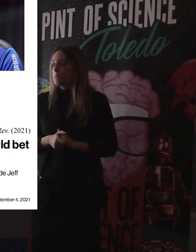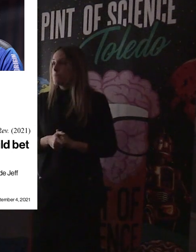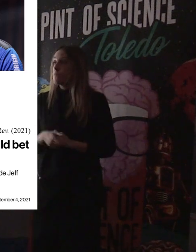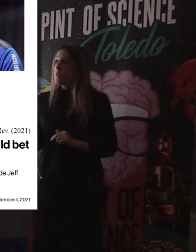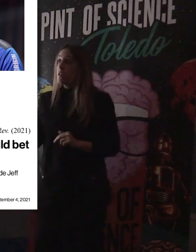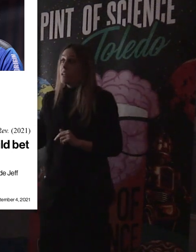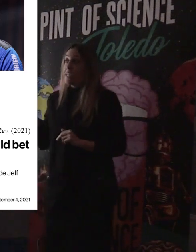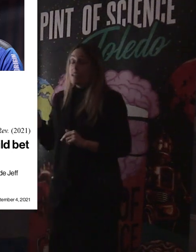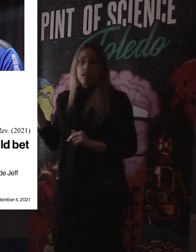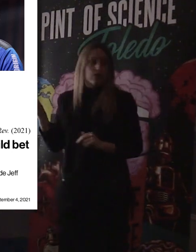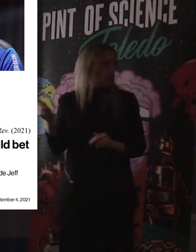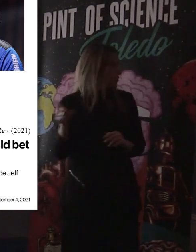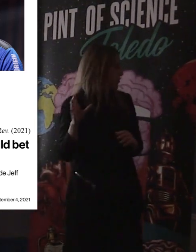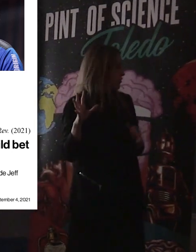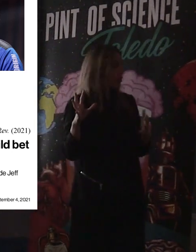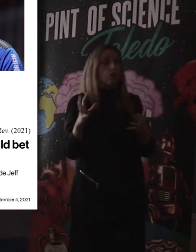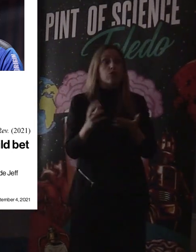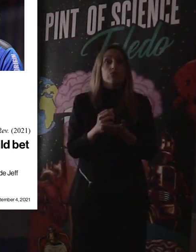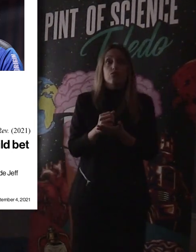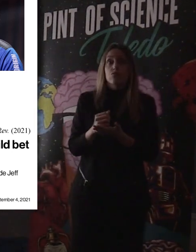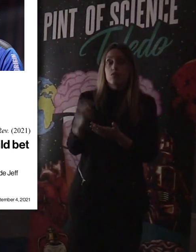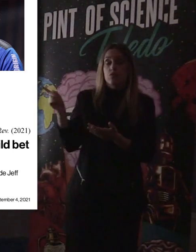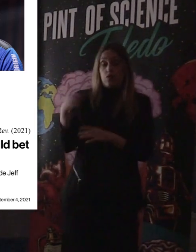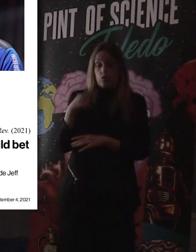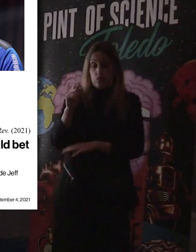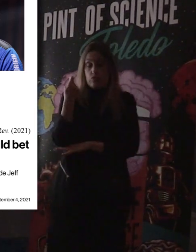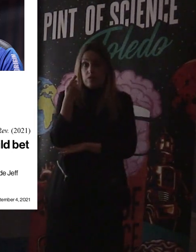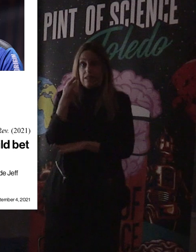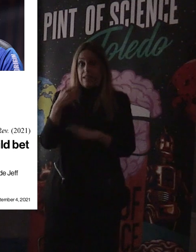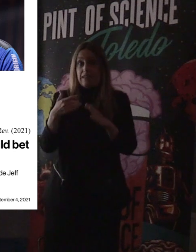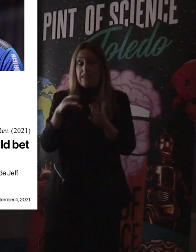Y estas todas las saqué hace poco, aquí en el día 9 de